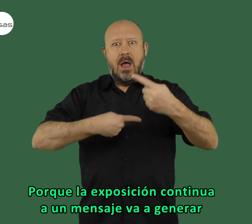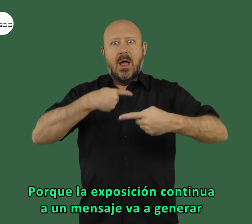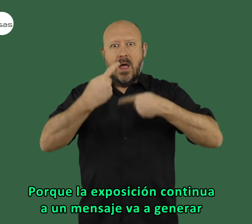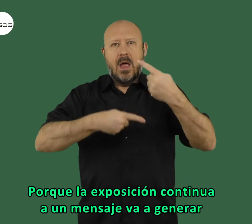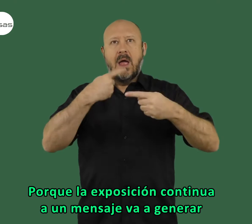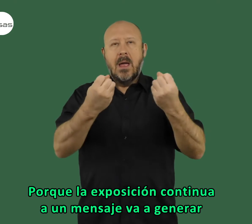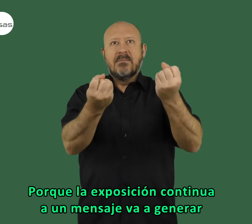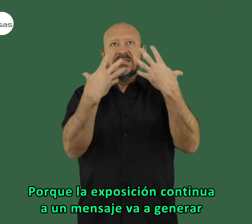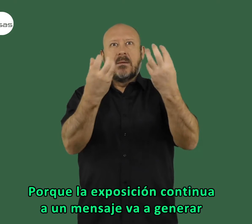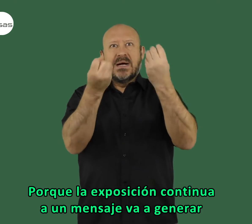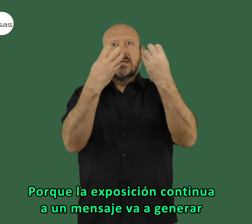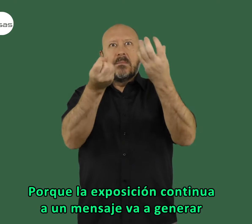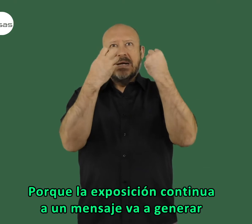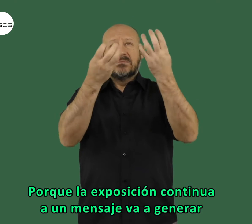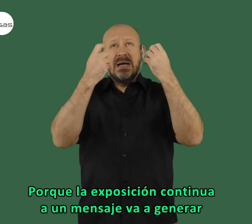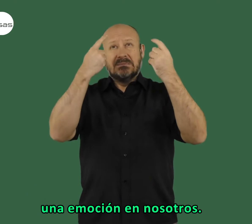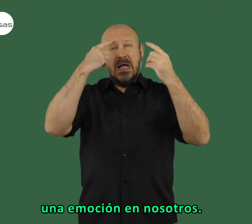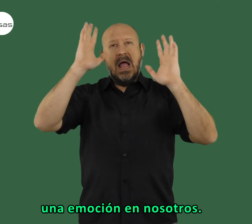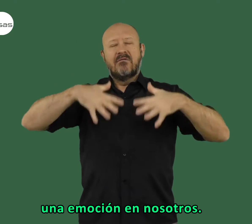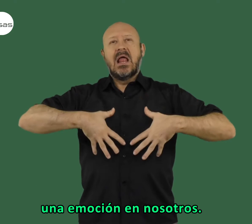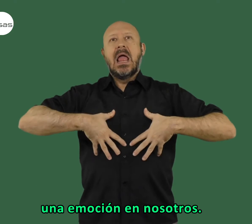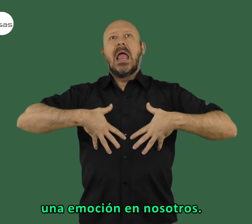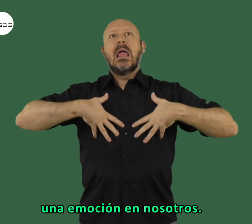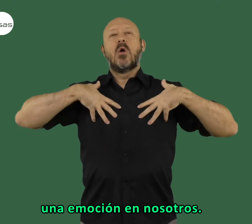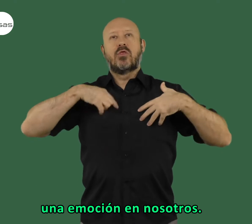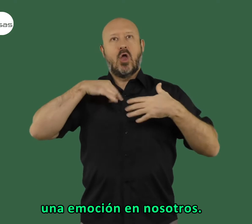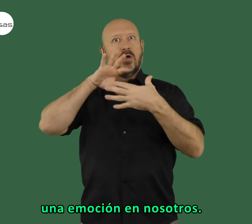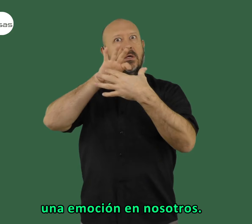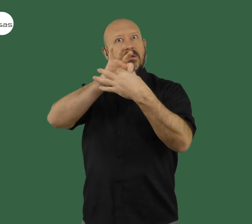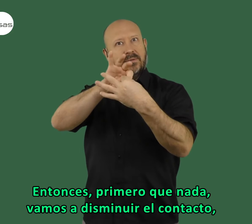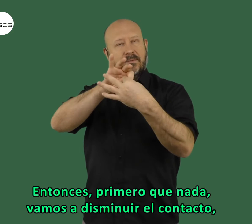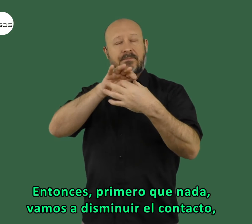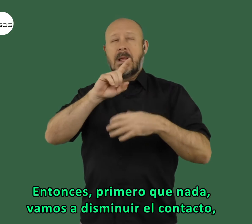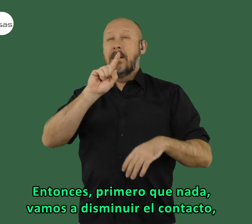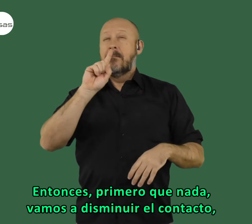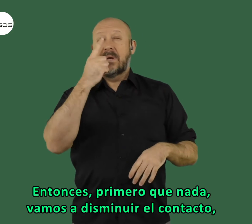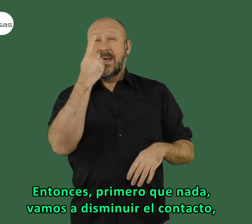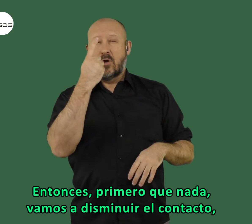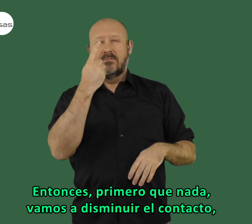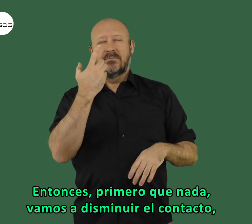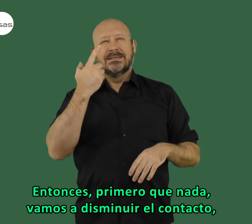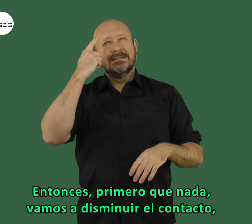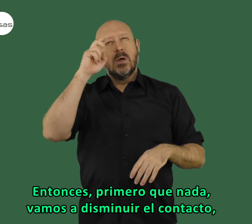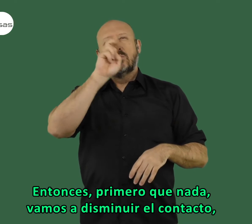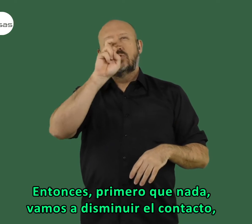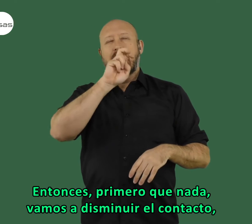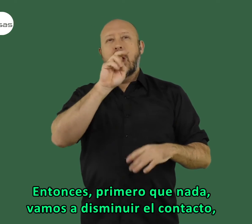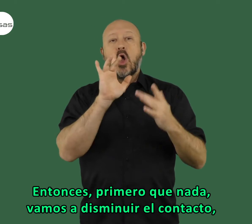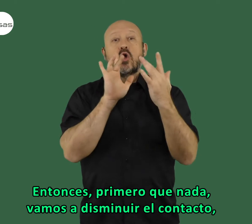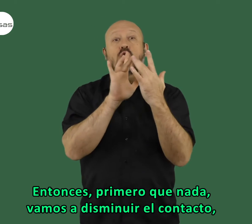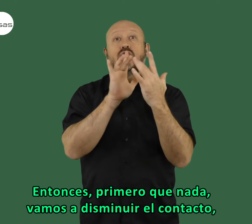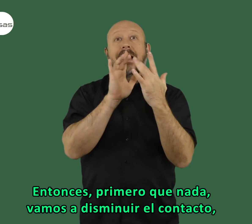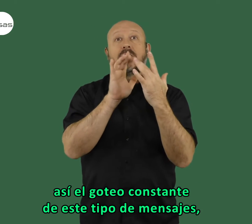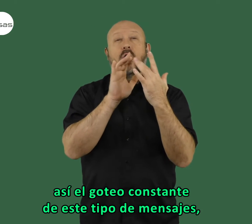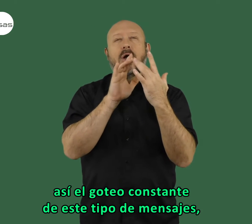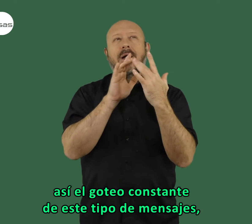exposición continua a un mensaje va a generar una emoción en nosotros. Entonces, primero que nada, vamos a disminuir